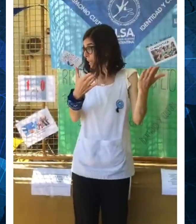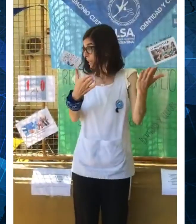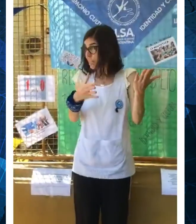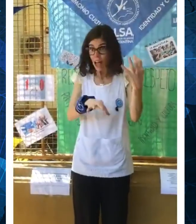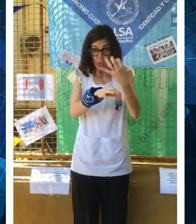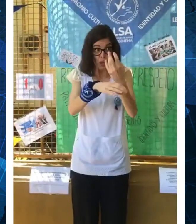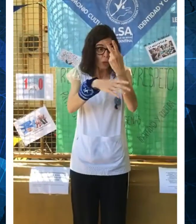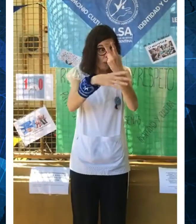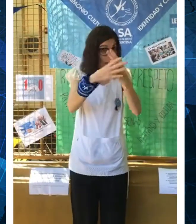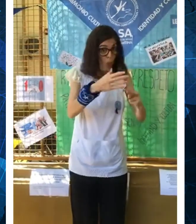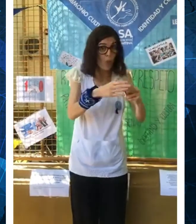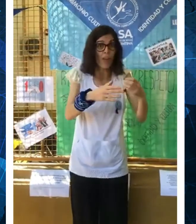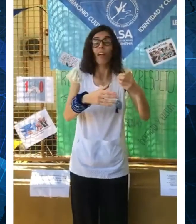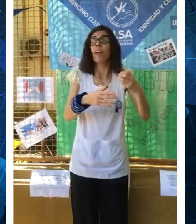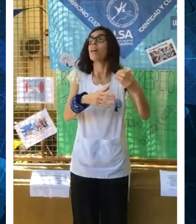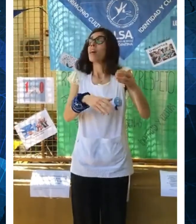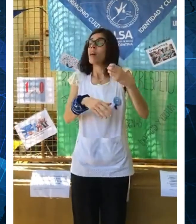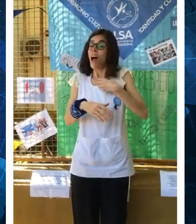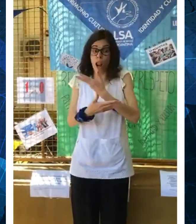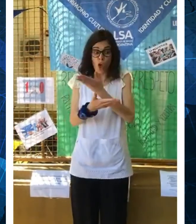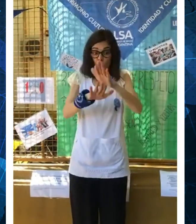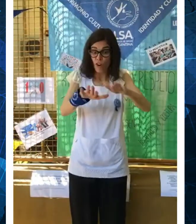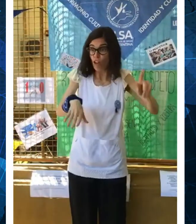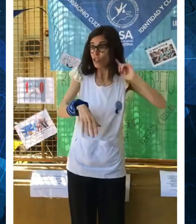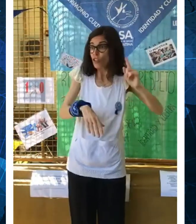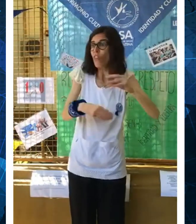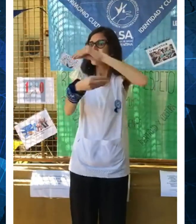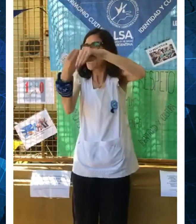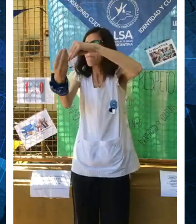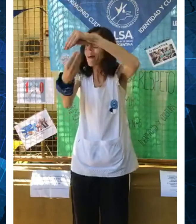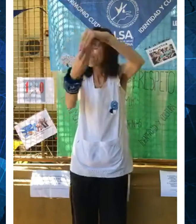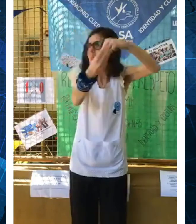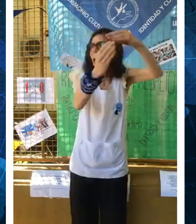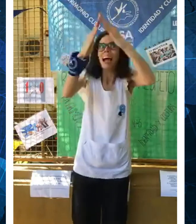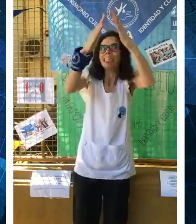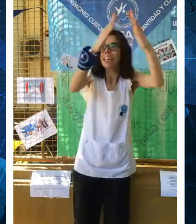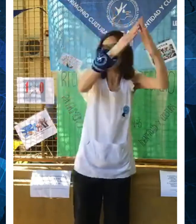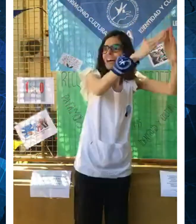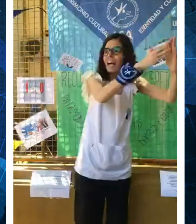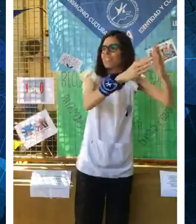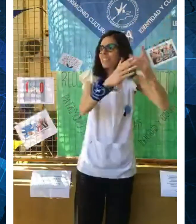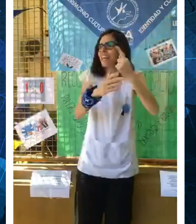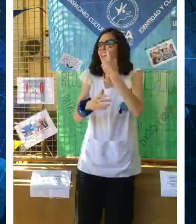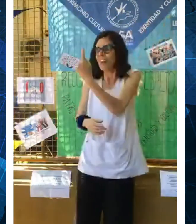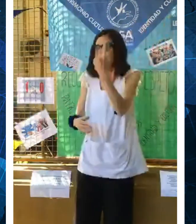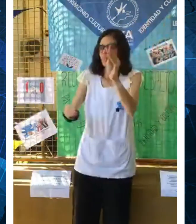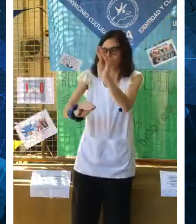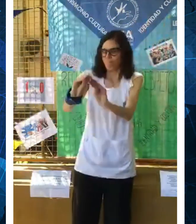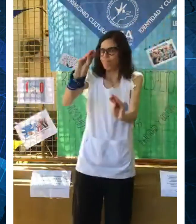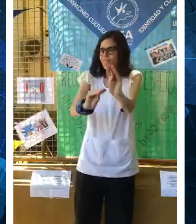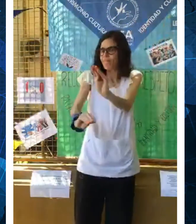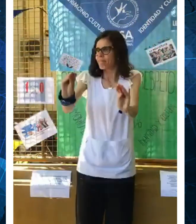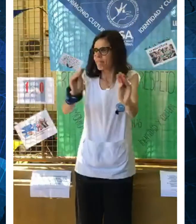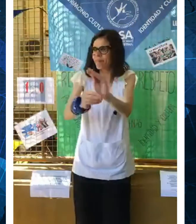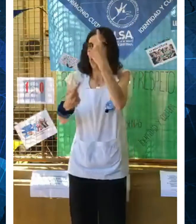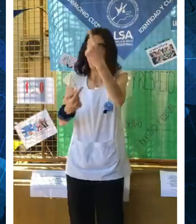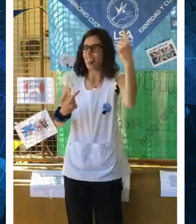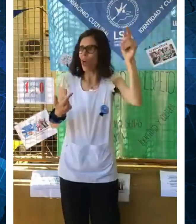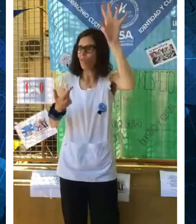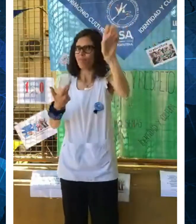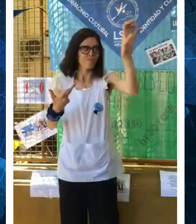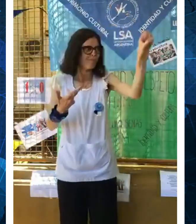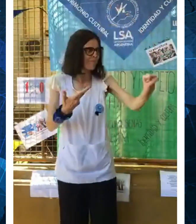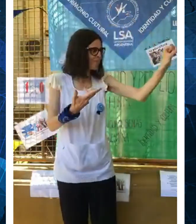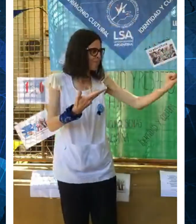estos pañuelos que hemos traído son de nuestra escuela pública bilingüe. Los alumnos con sus familias en sus casas han confeccionado